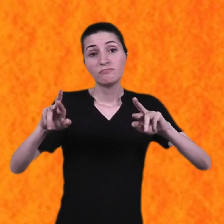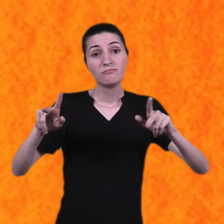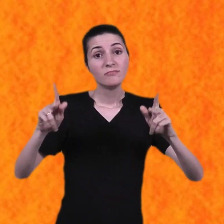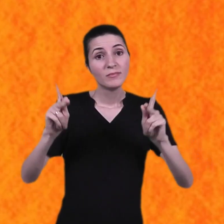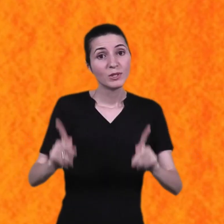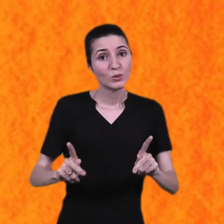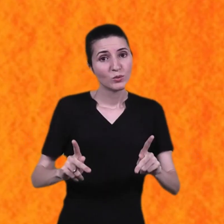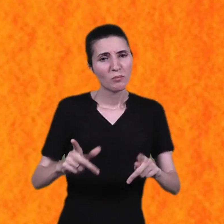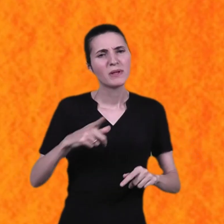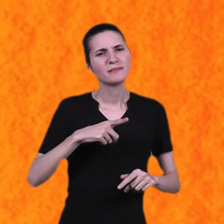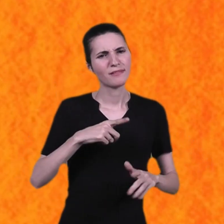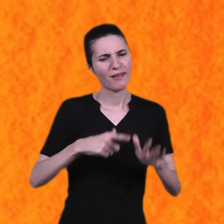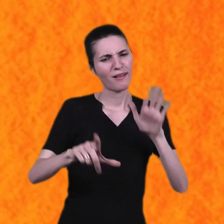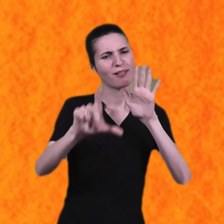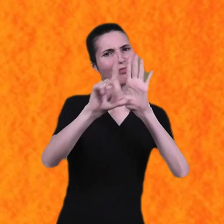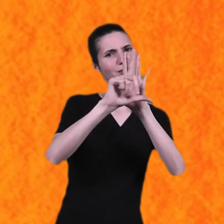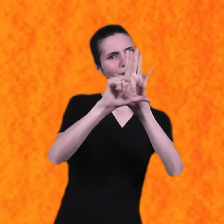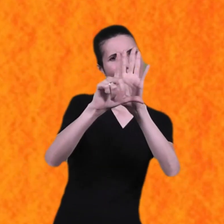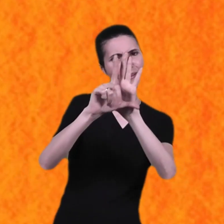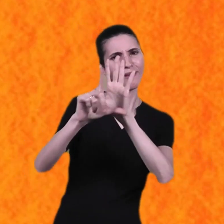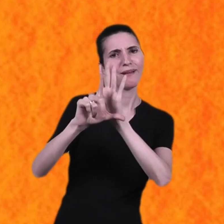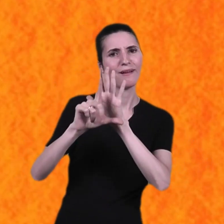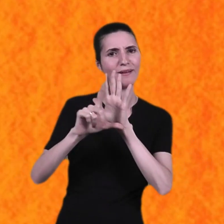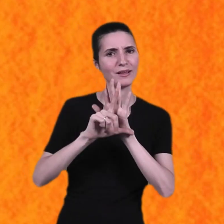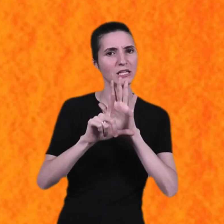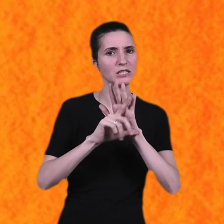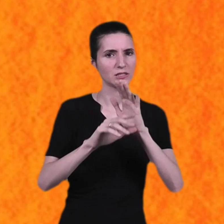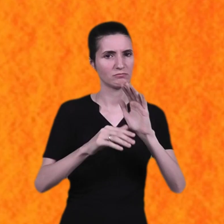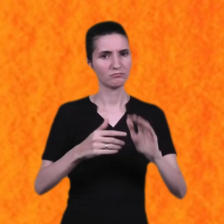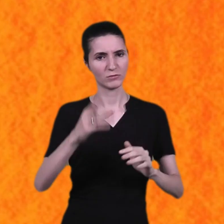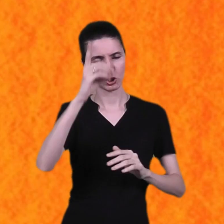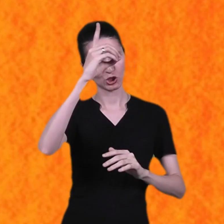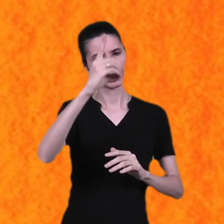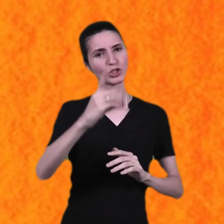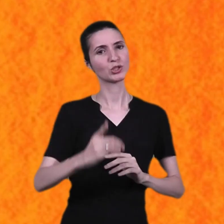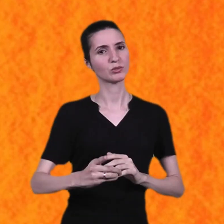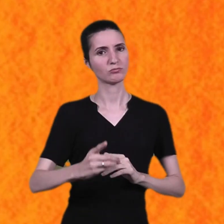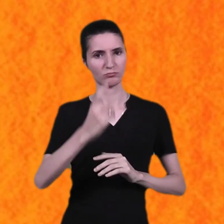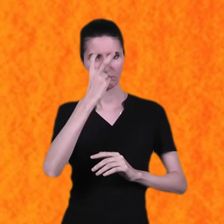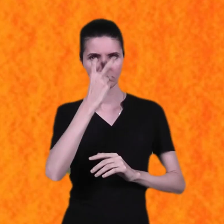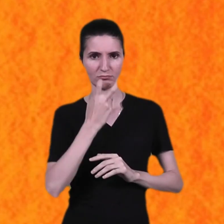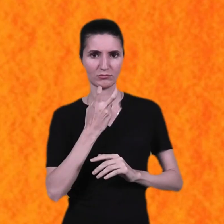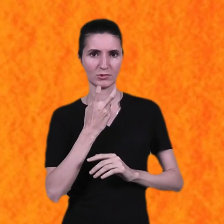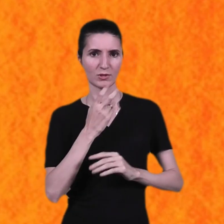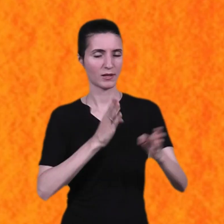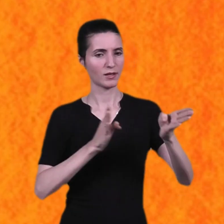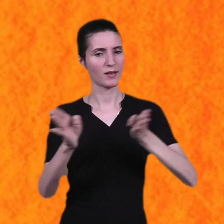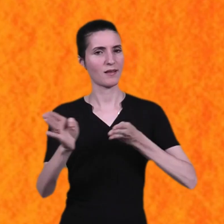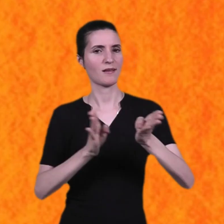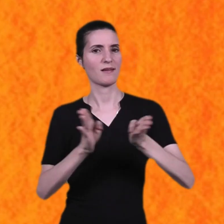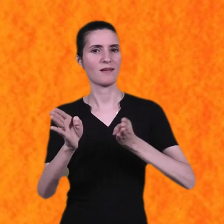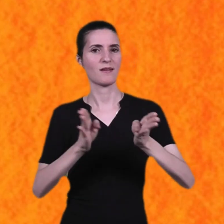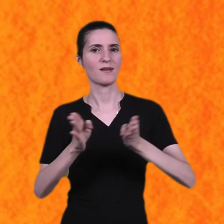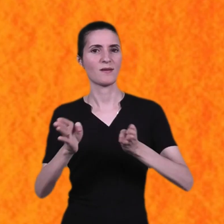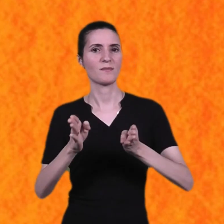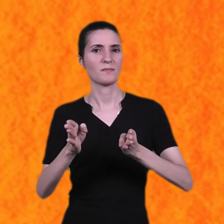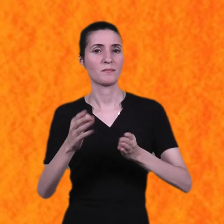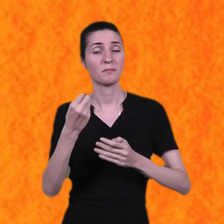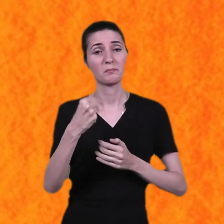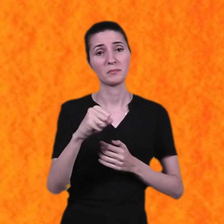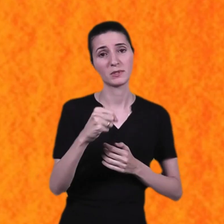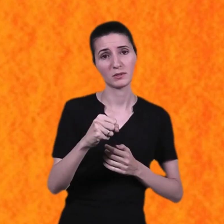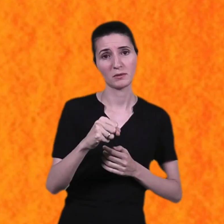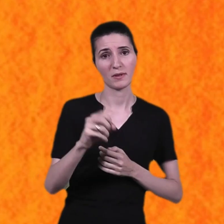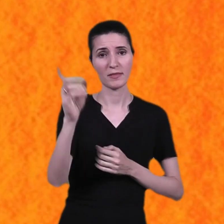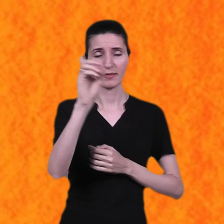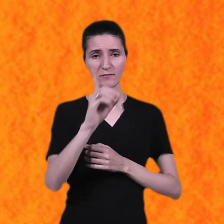não exatamente leis, né? Mas estão partindo para isso, que garantem essa acessibilidade. Se a pessoa com